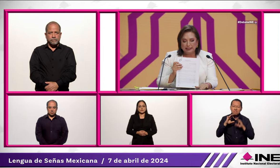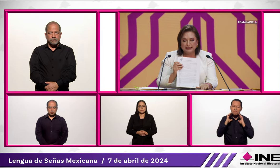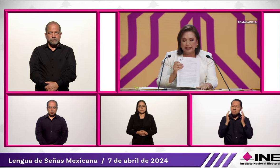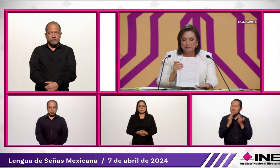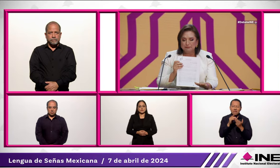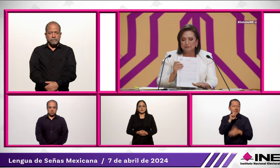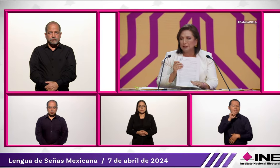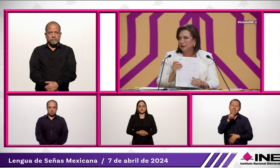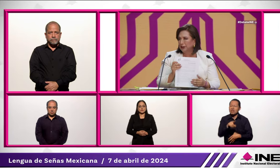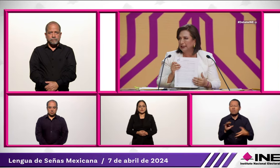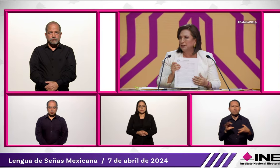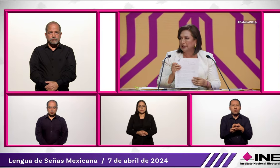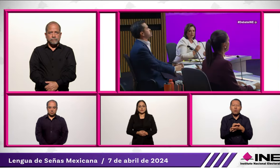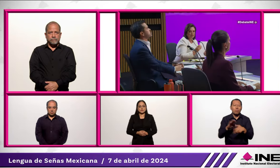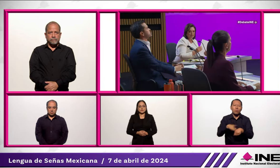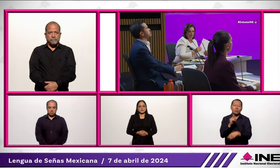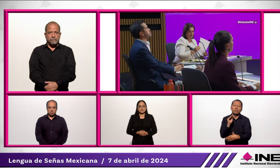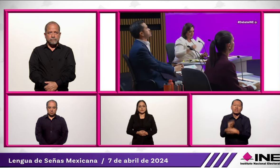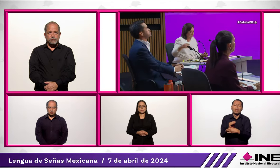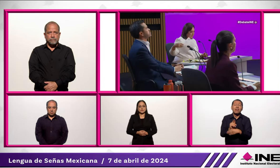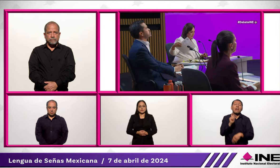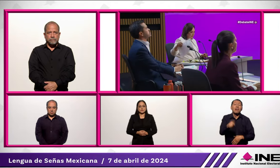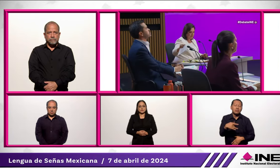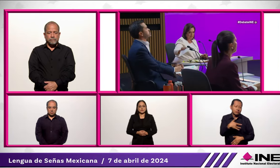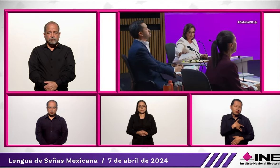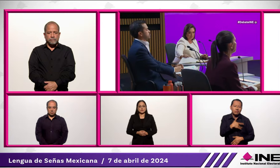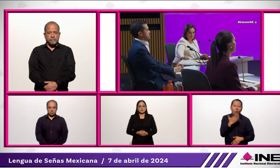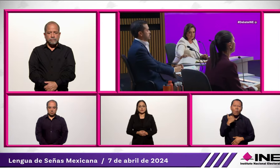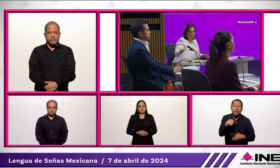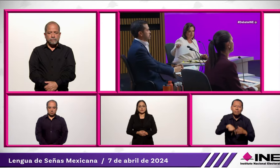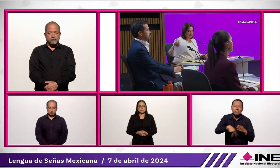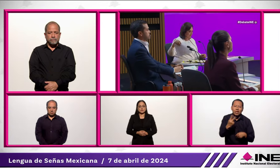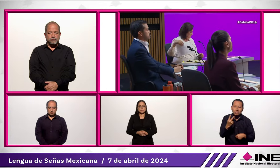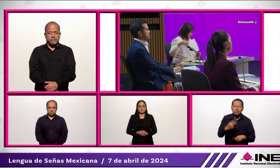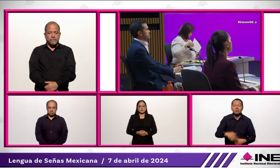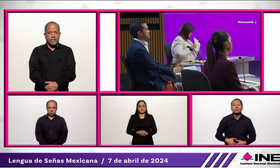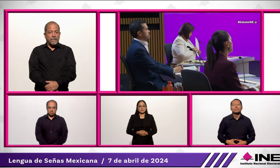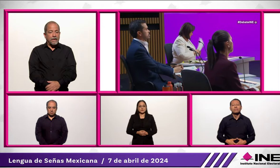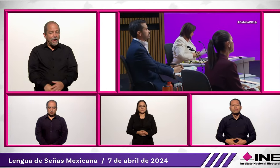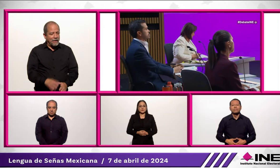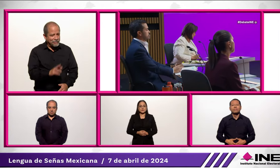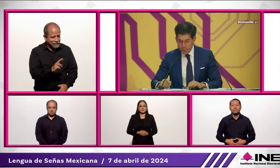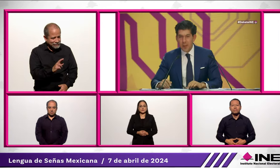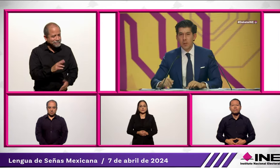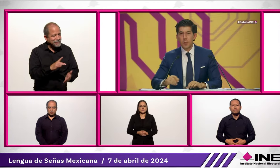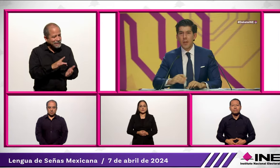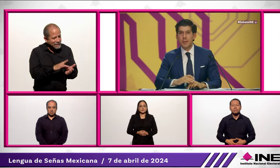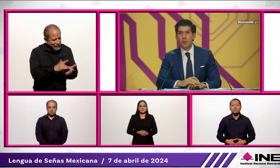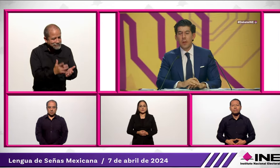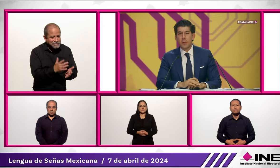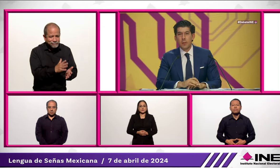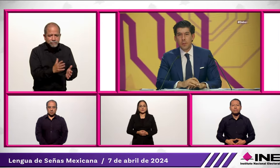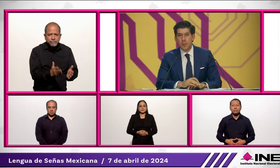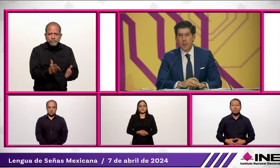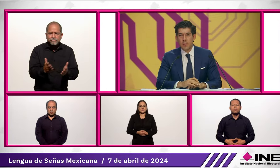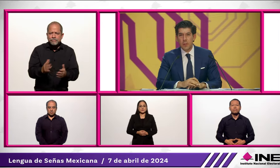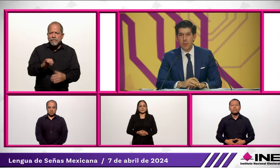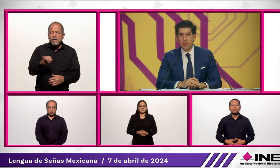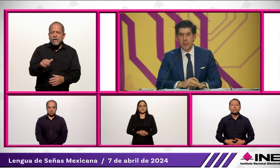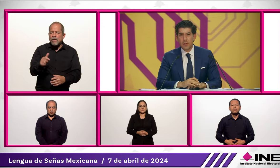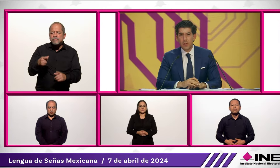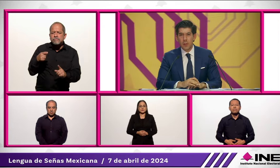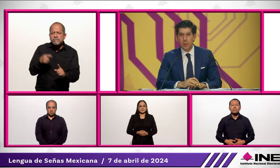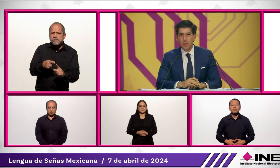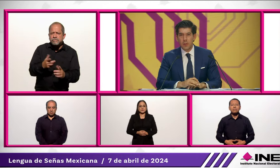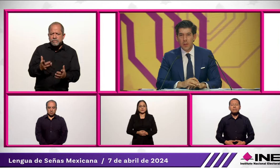Y no lo hiciste porque no tienes corazón. Gracias, candidata Xóchitl Gálvez. Candidato Máynez, ¿qué opina de los planes educativos y de los